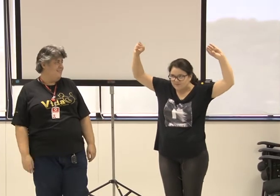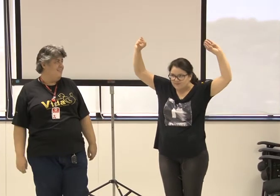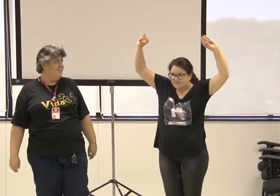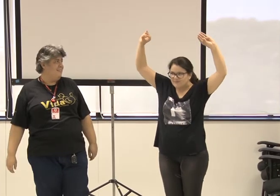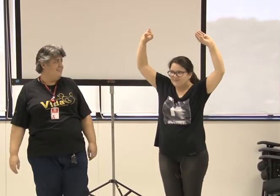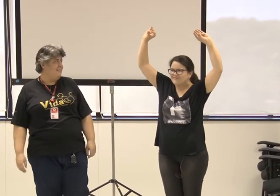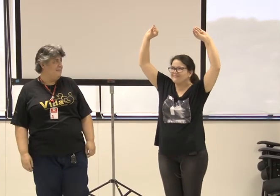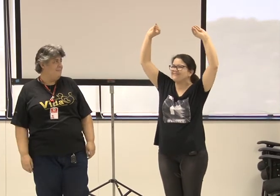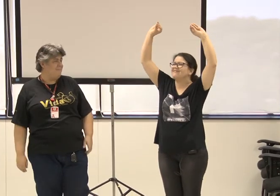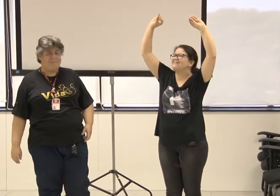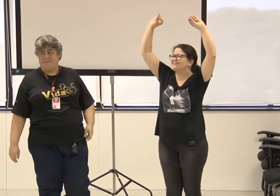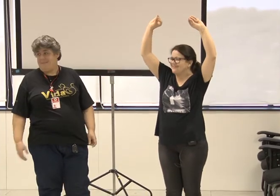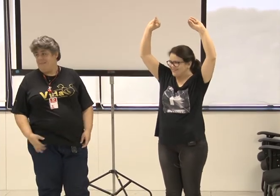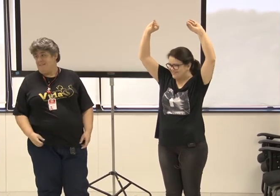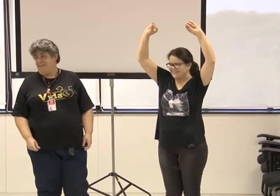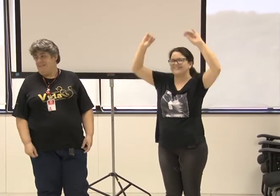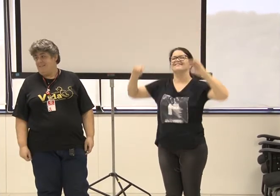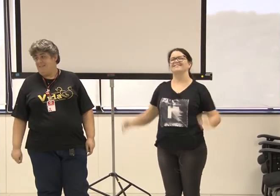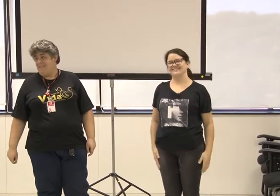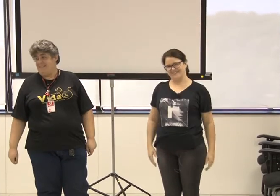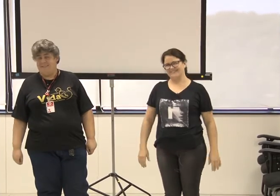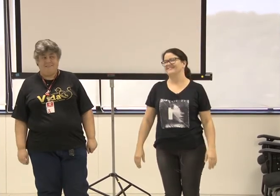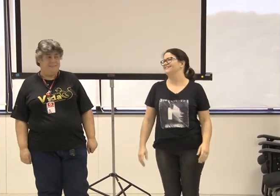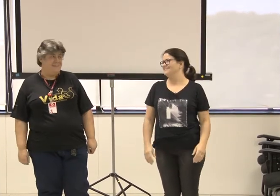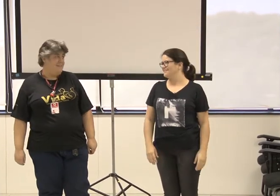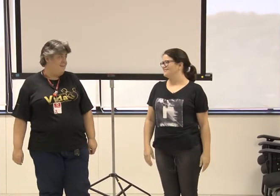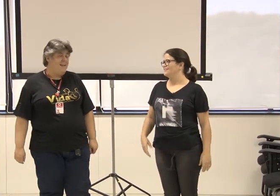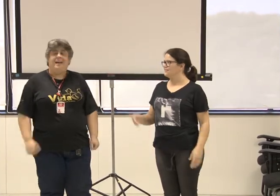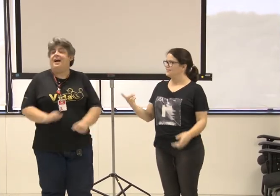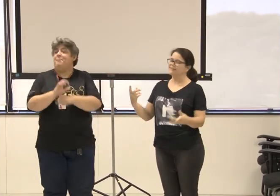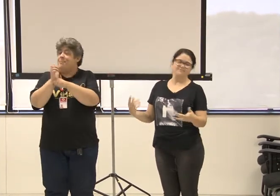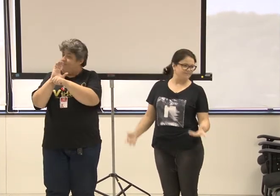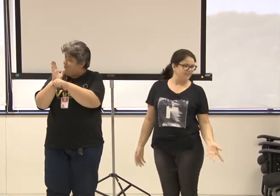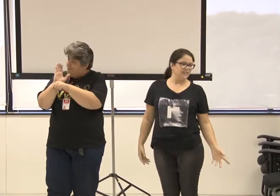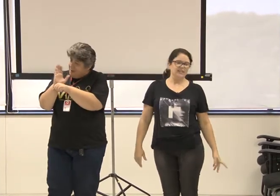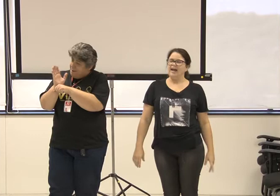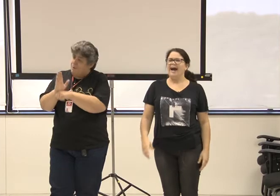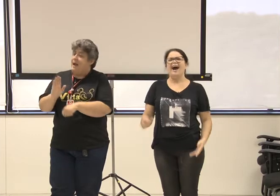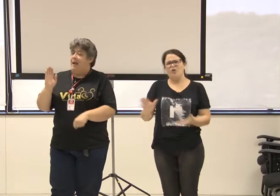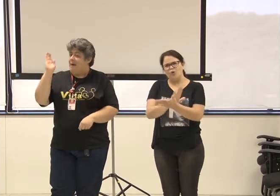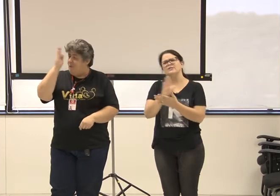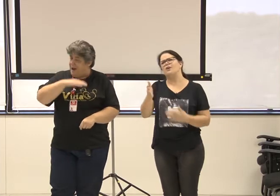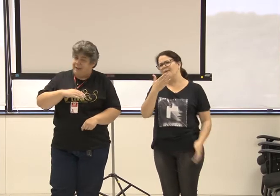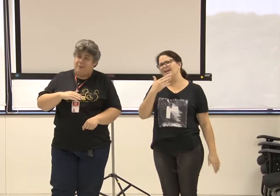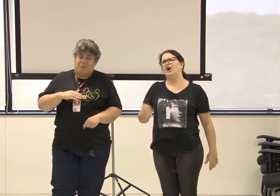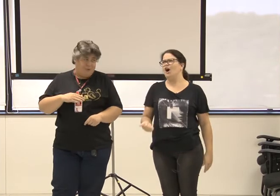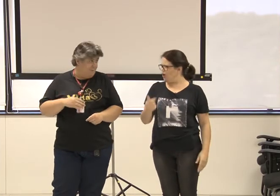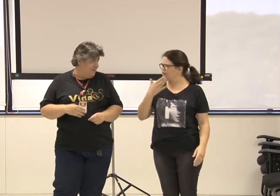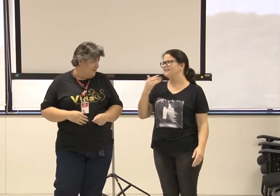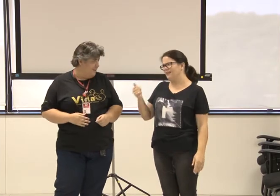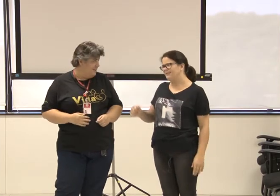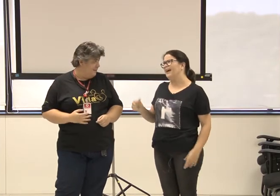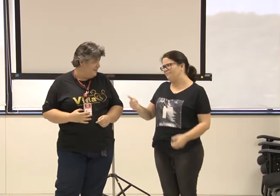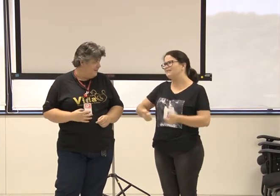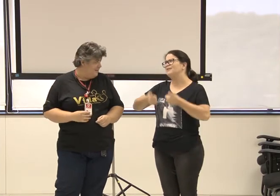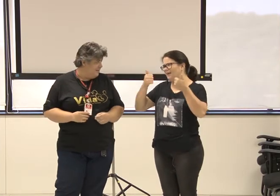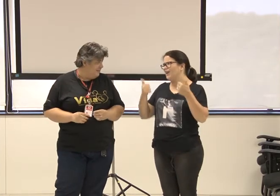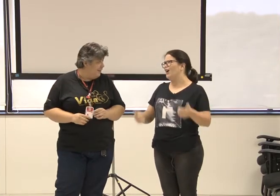É a Malévola. É legal. É a... Alguns estão melhor, outros estão, né? Precisa